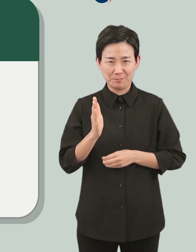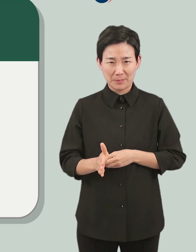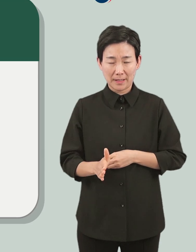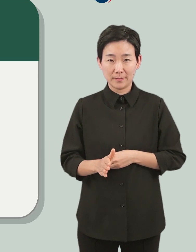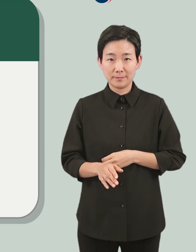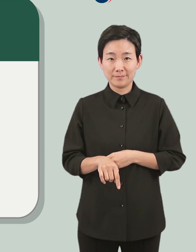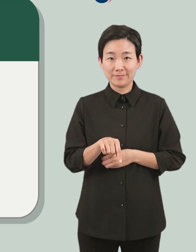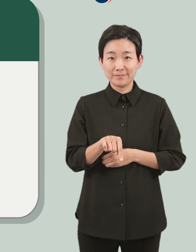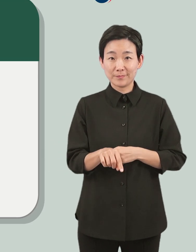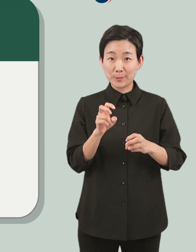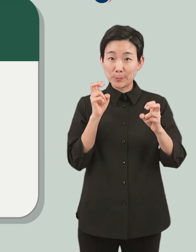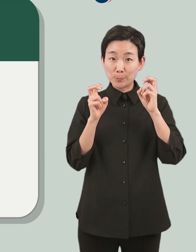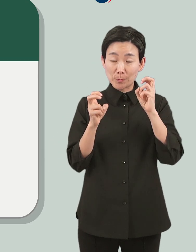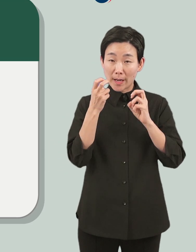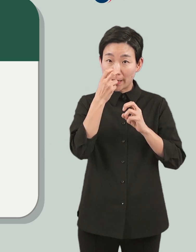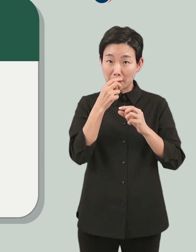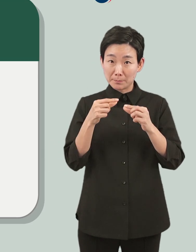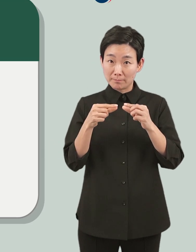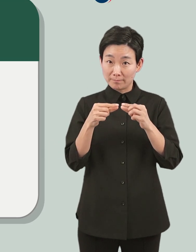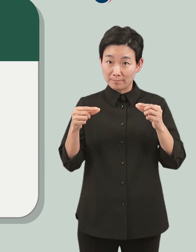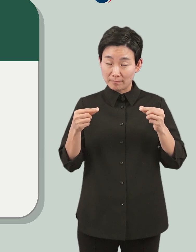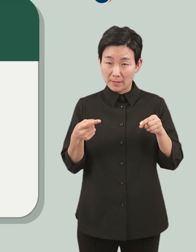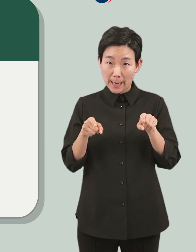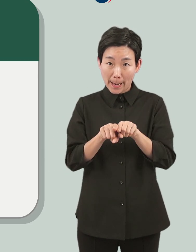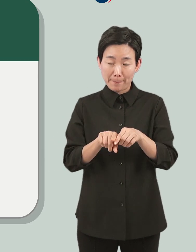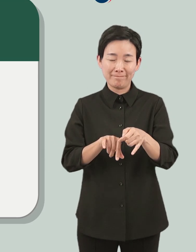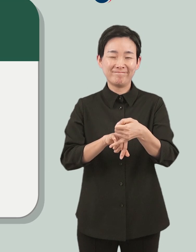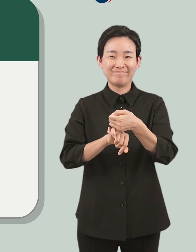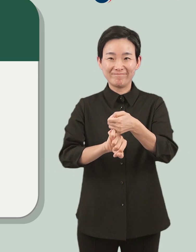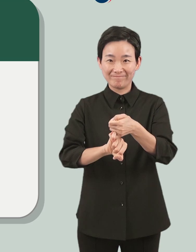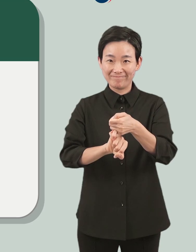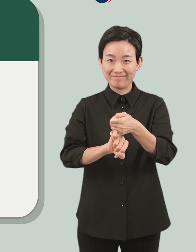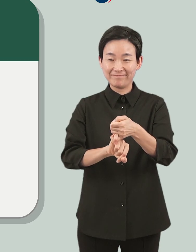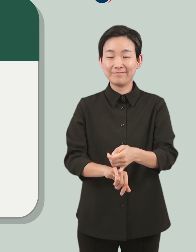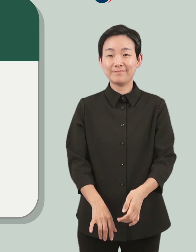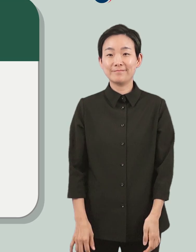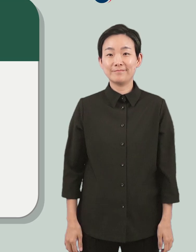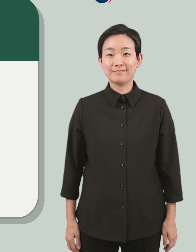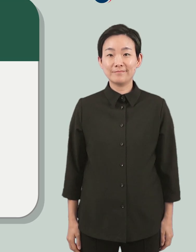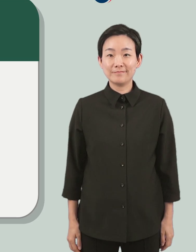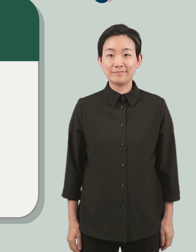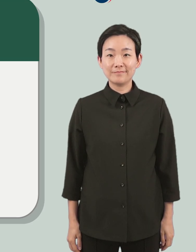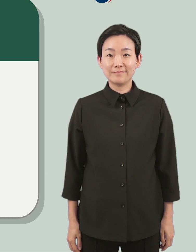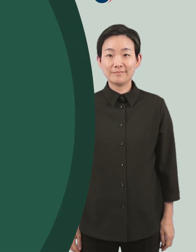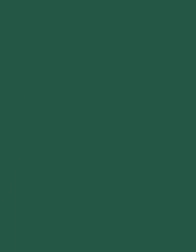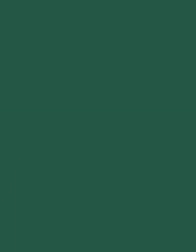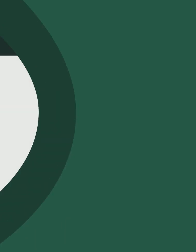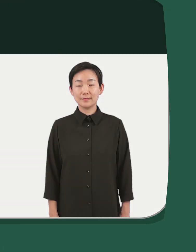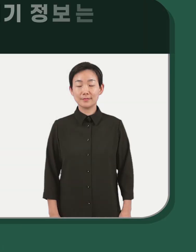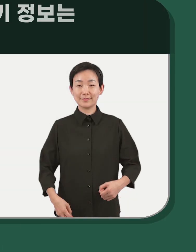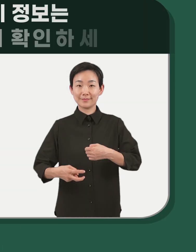수리, 개조하지 않아야 합니다. 지정된 혈당 측정 검사지만 사용할 것을 권합니다.